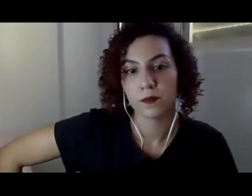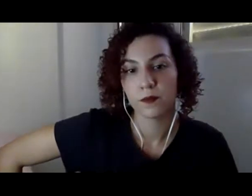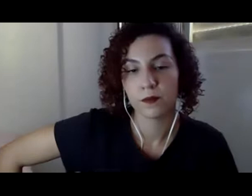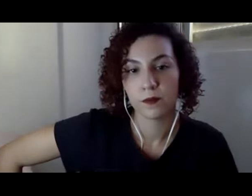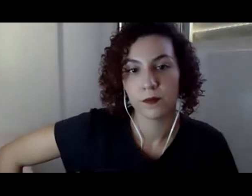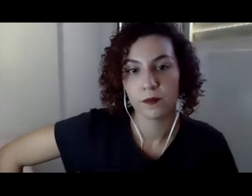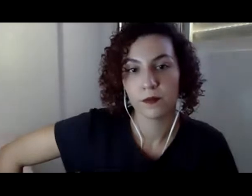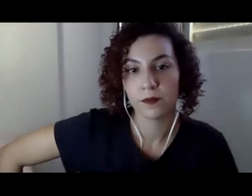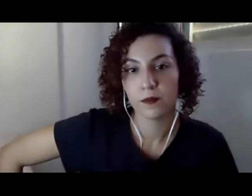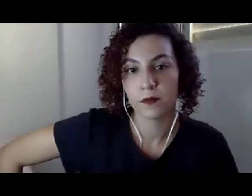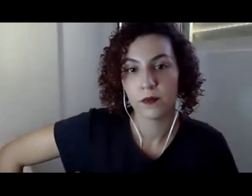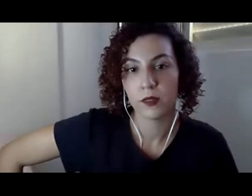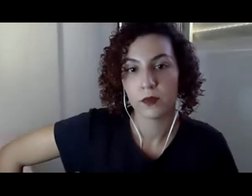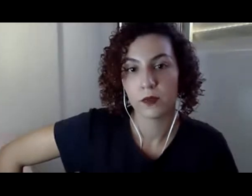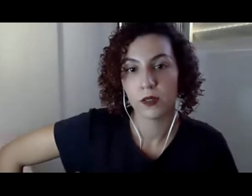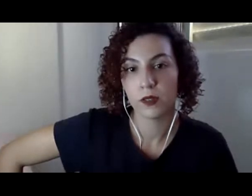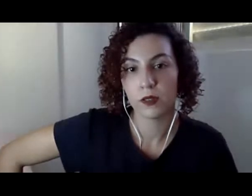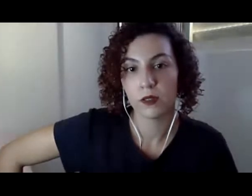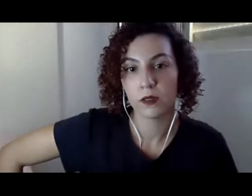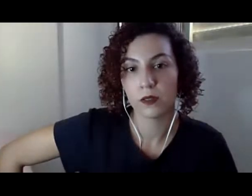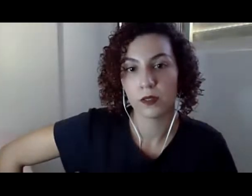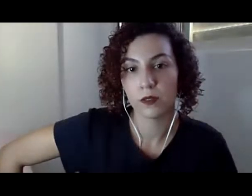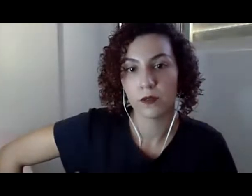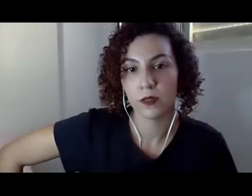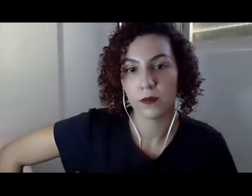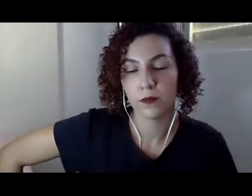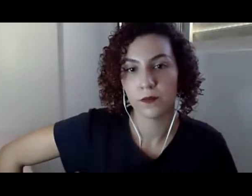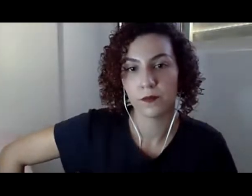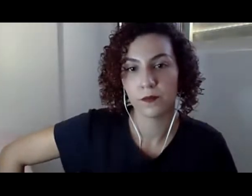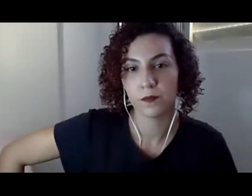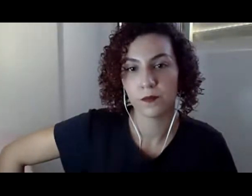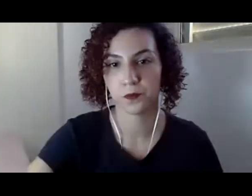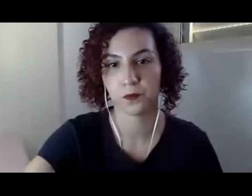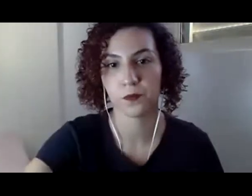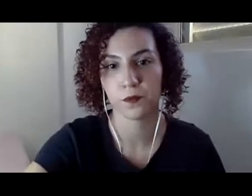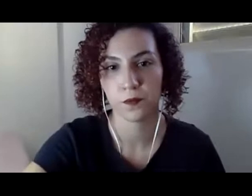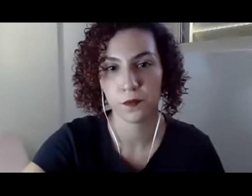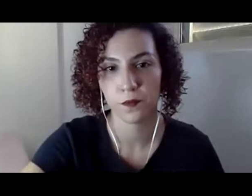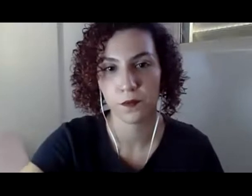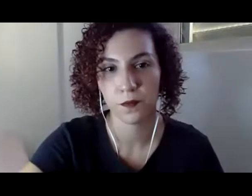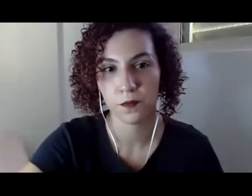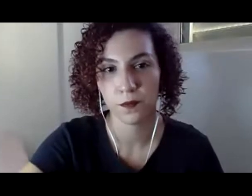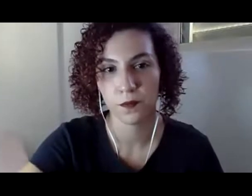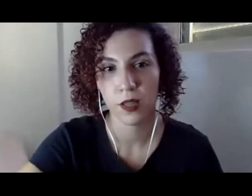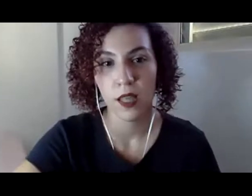nesse rio a fluir. É um ciclo sem fim.